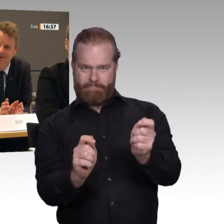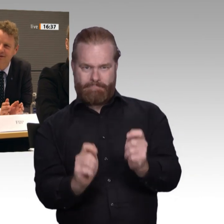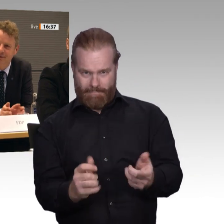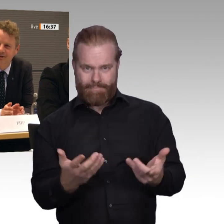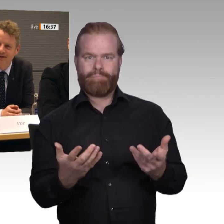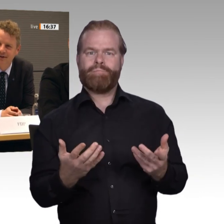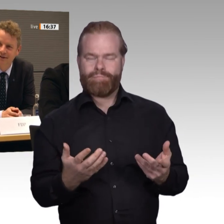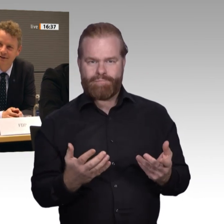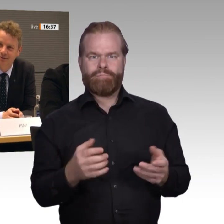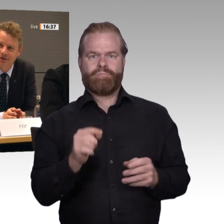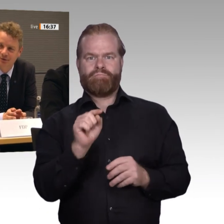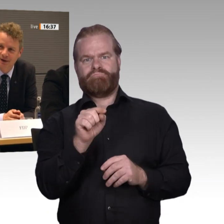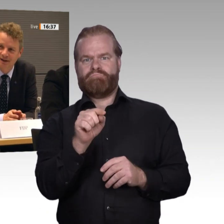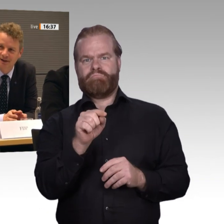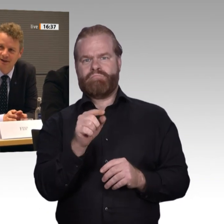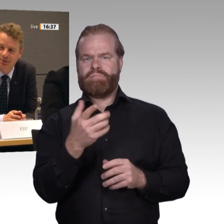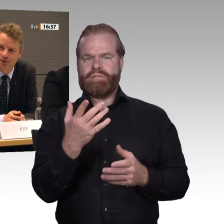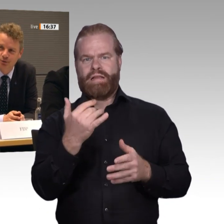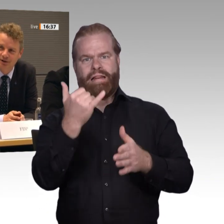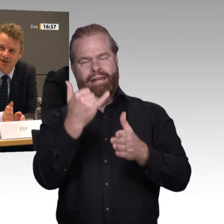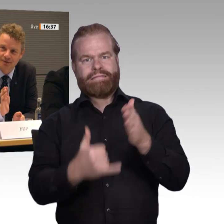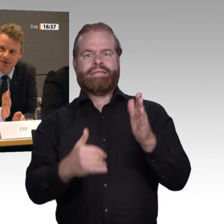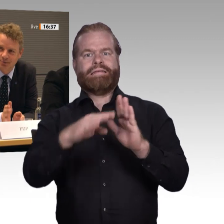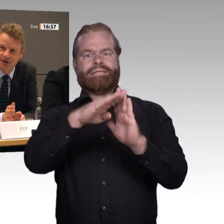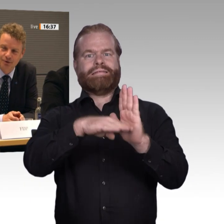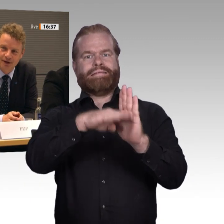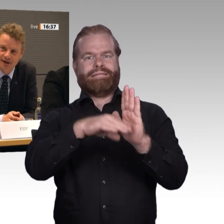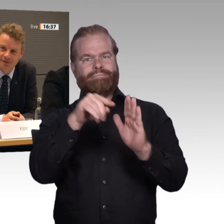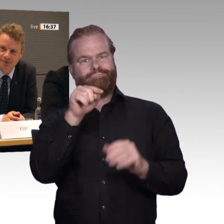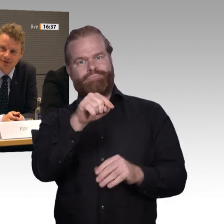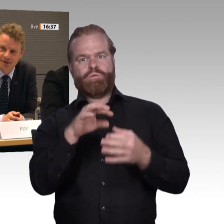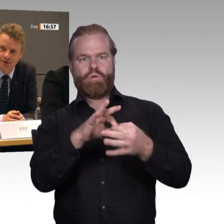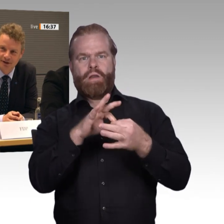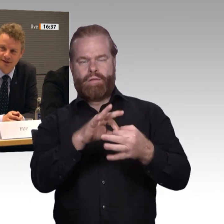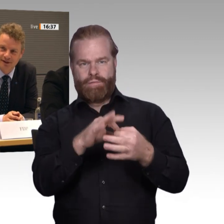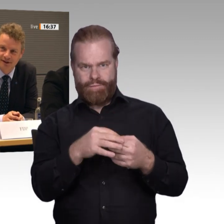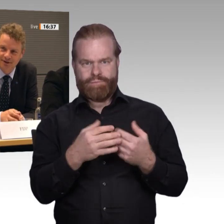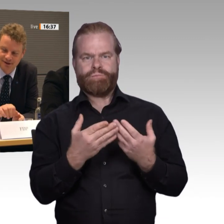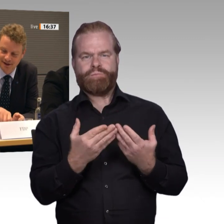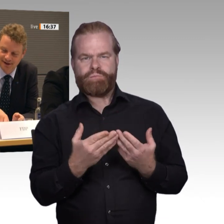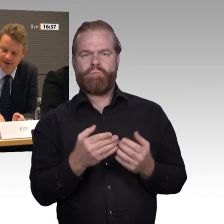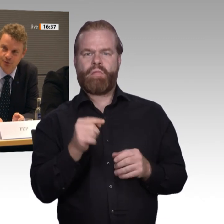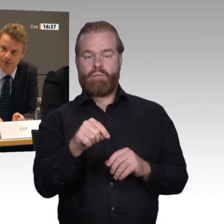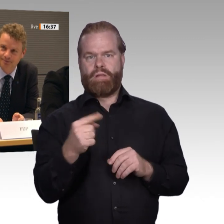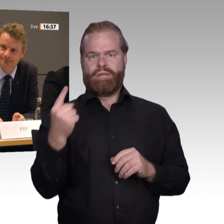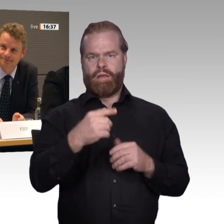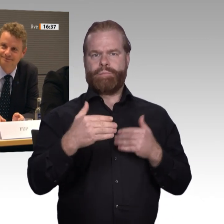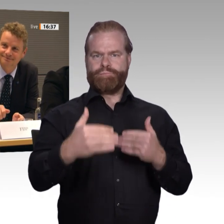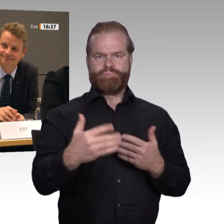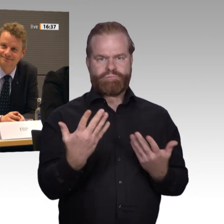Was haben wir denn mit dem zweiten Reparaturgesetz und dem Angehörigenentlastungsgesetz noch nicht geregelt, was wir dringend regeln